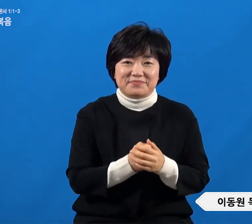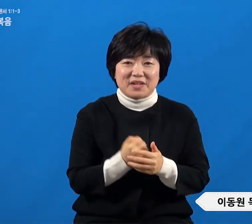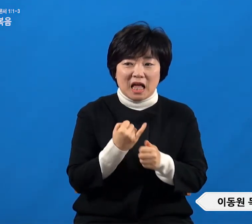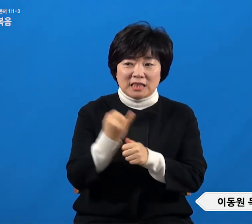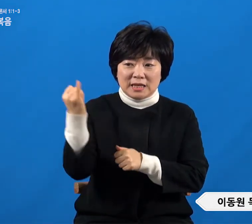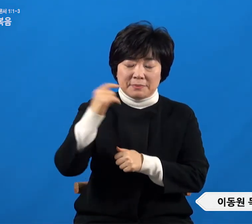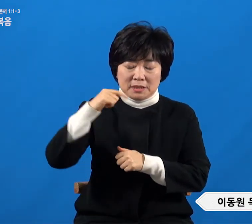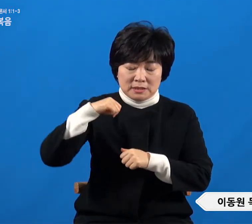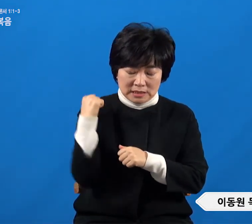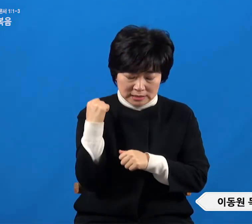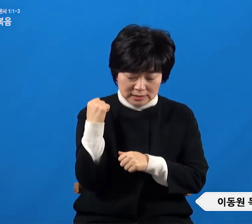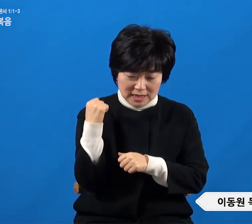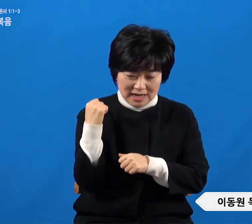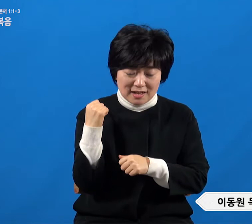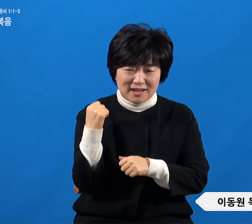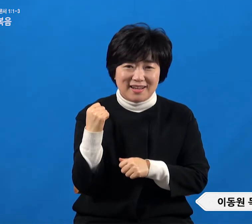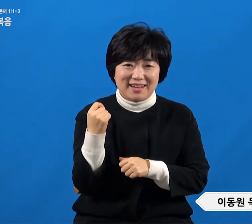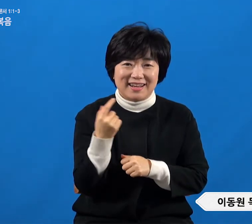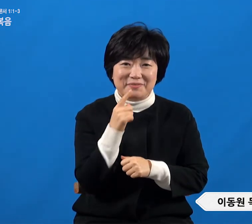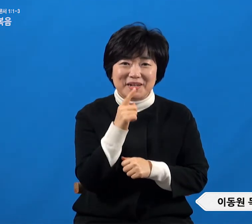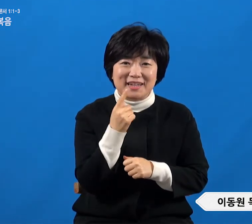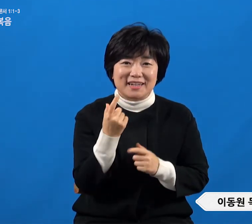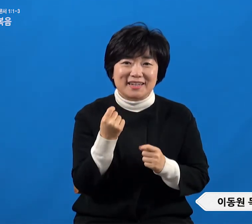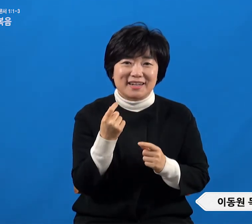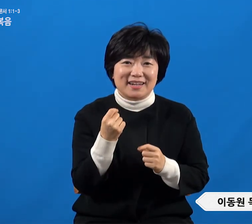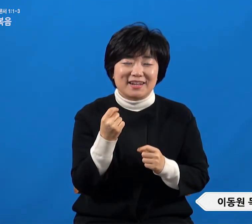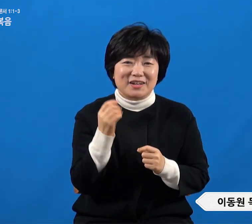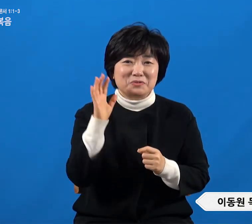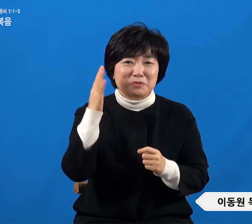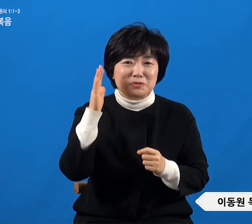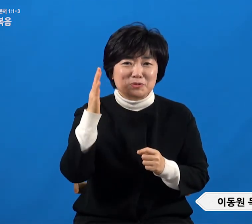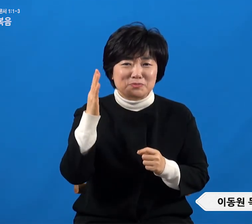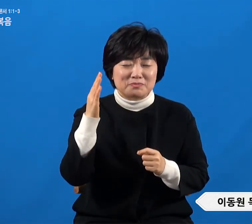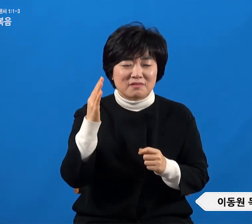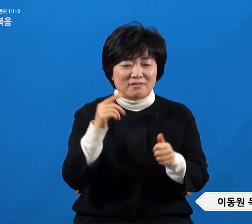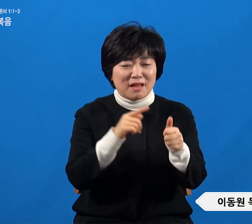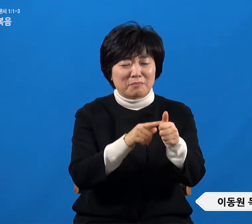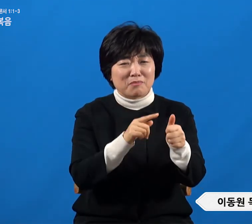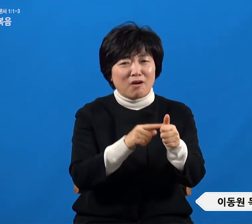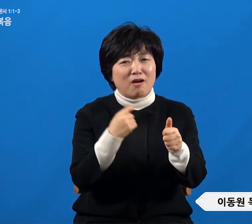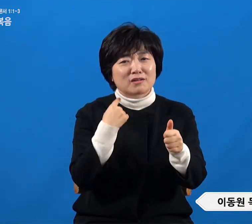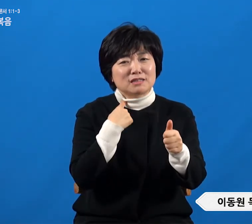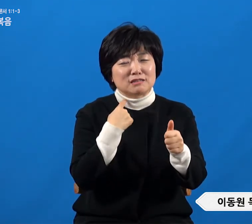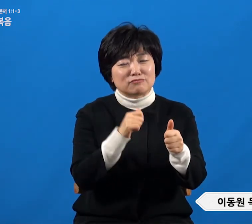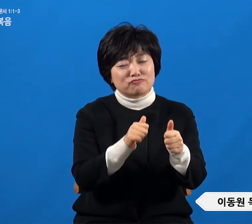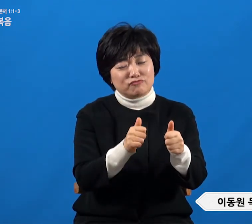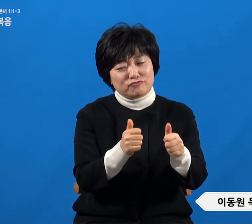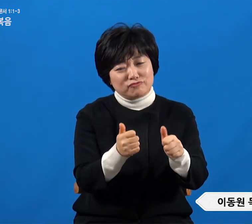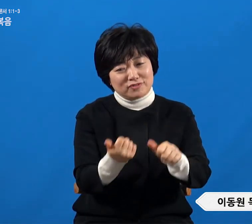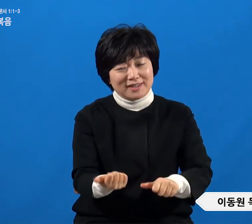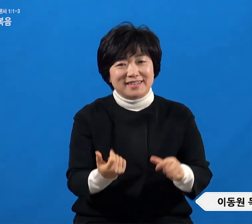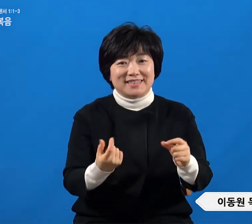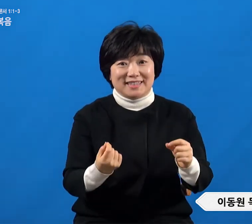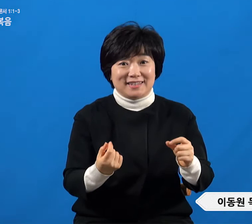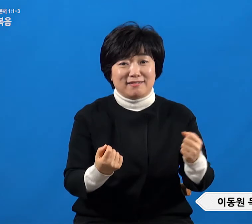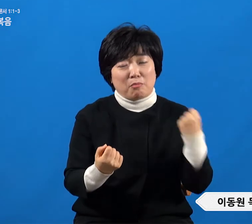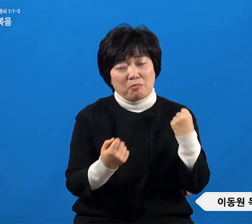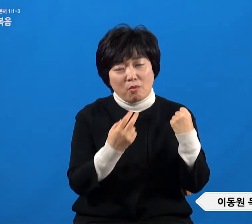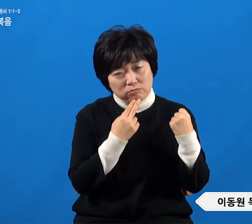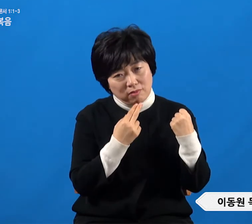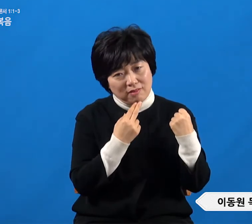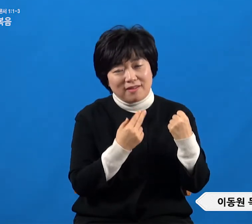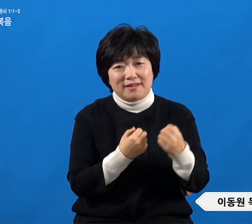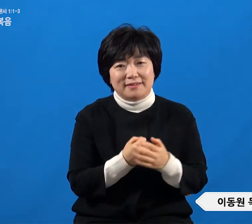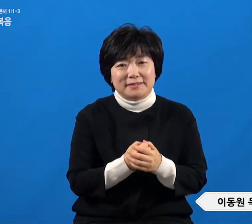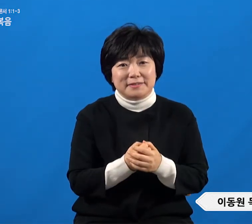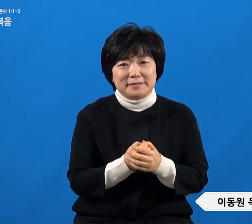잘 듣자라는 구호에서 어쩌면 우리 시대에 무력해가는 남편상을 느낄 수가 있었고, 또